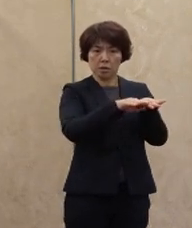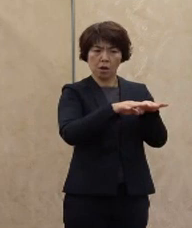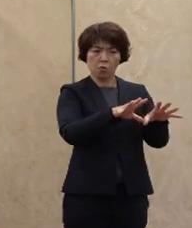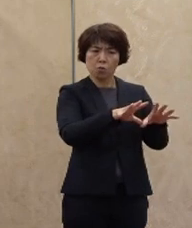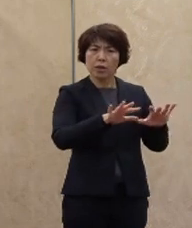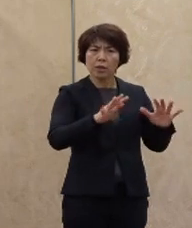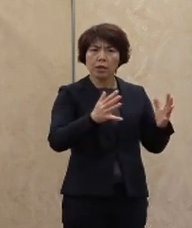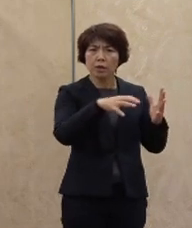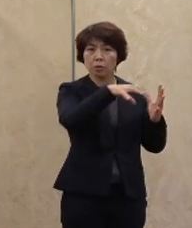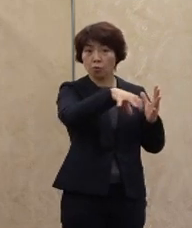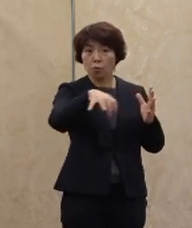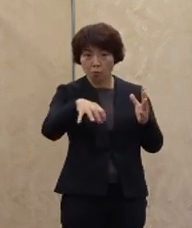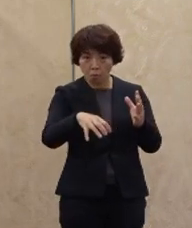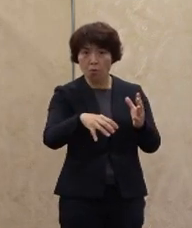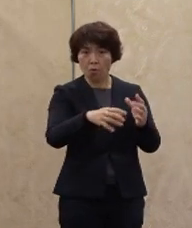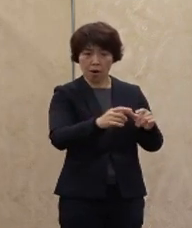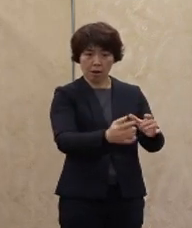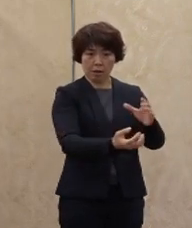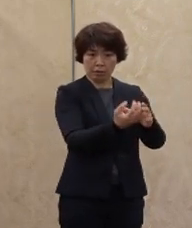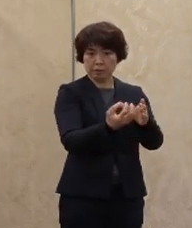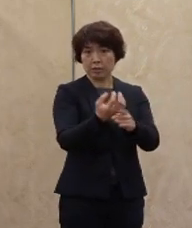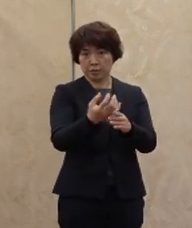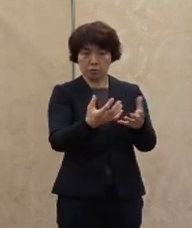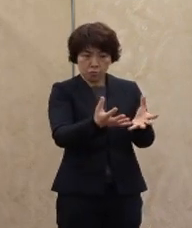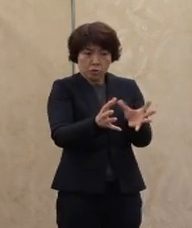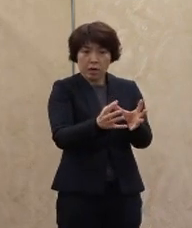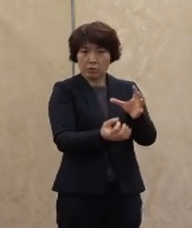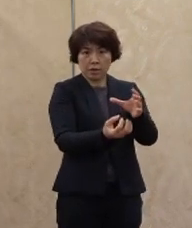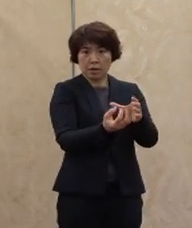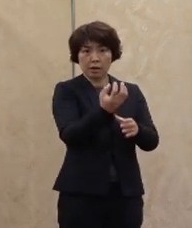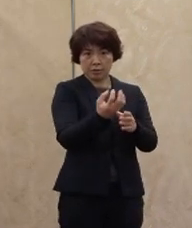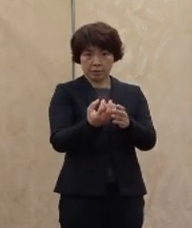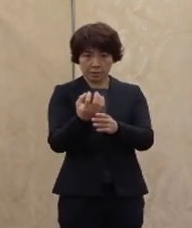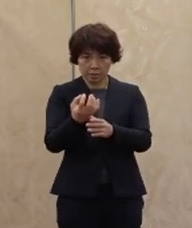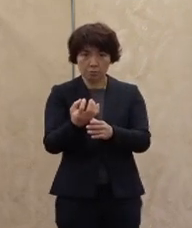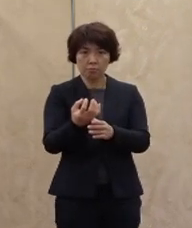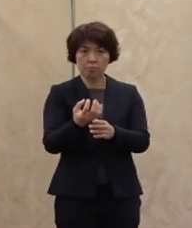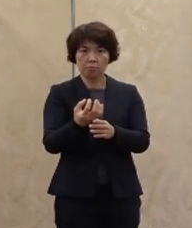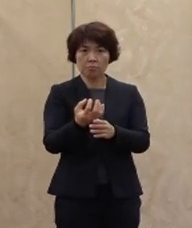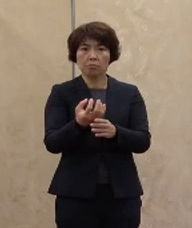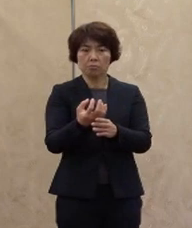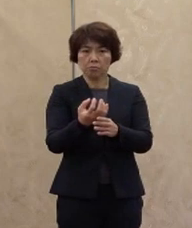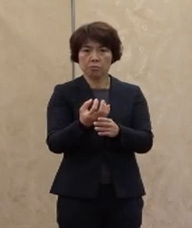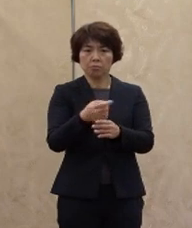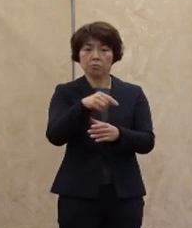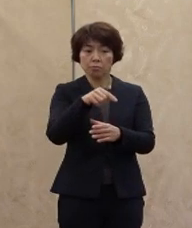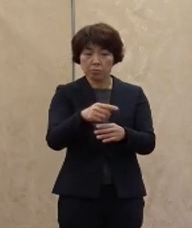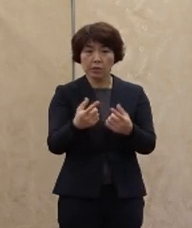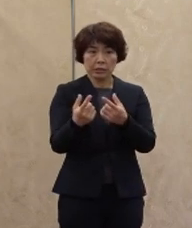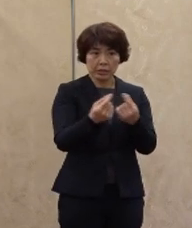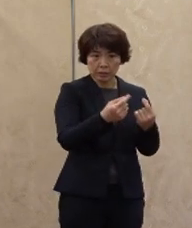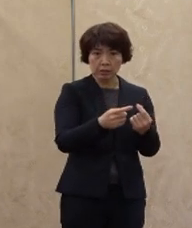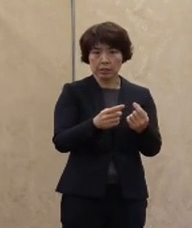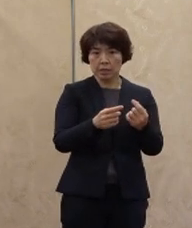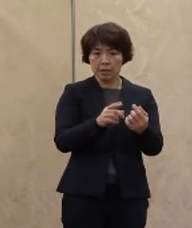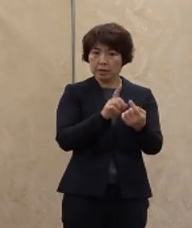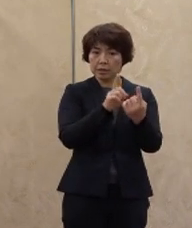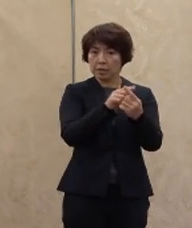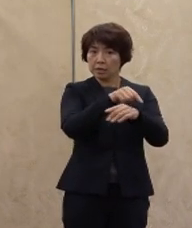クラスターって発生してますので、いつ入ってもおかしくないから、だからクラスターが発生するからっていうのは、きちんと感染症対策を取ればね、